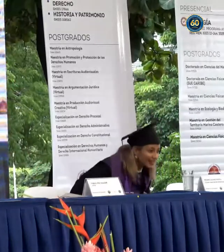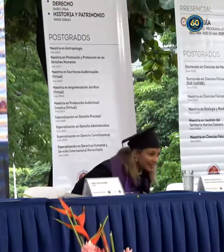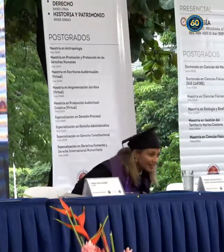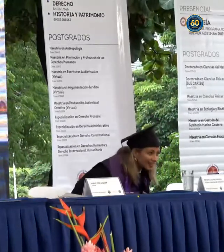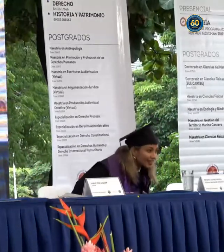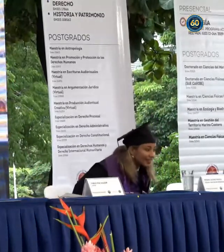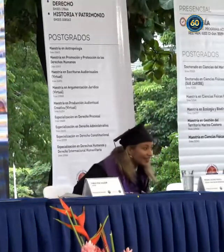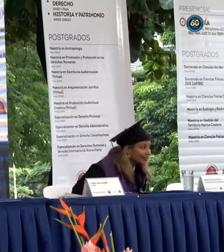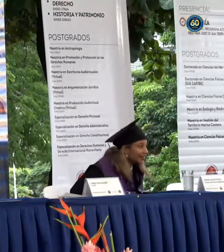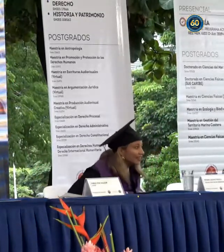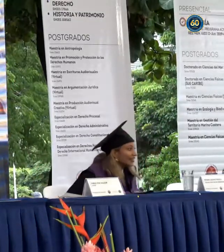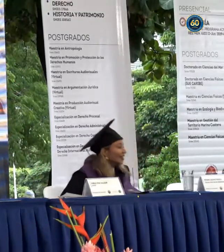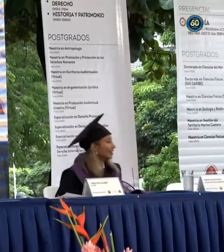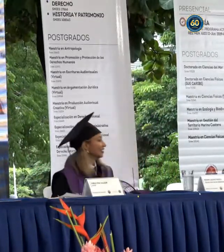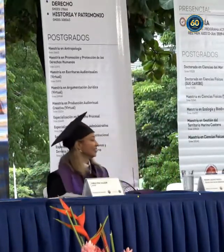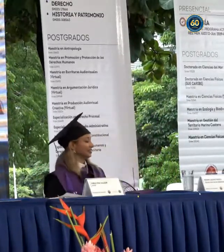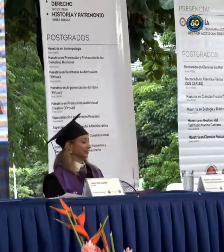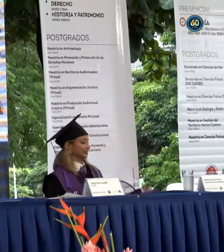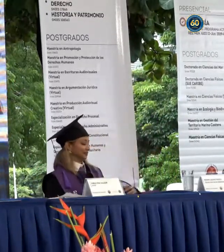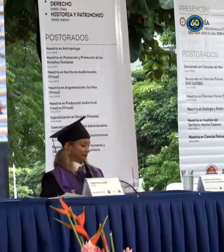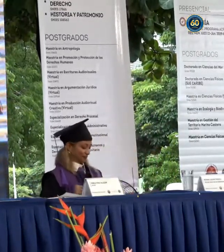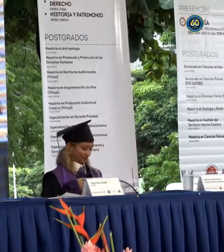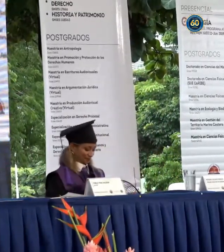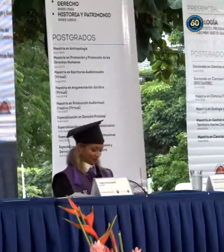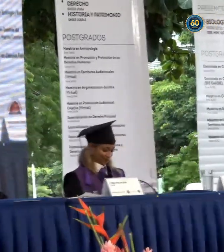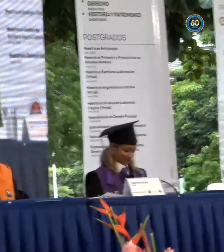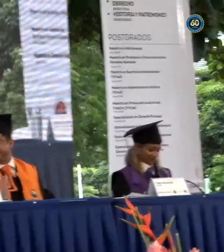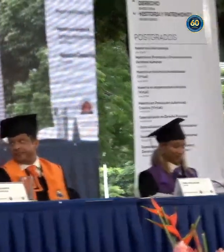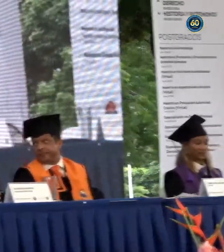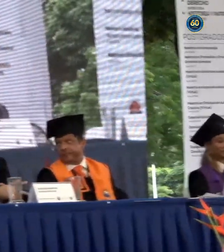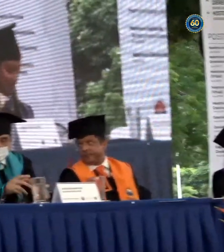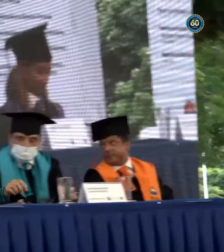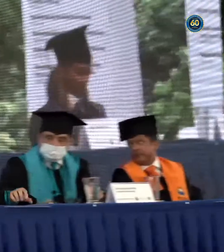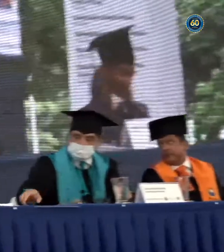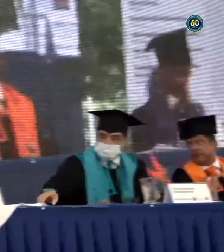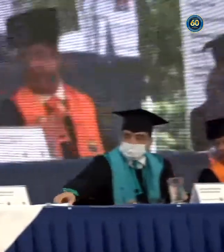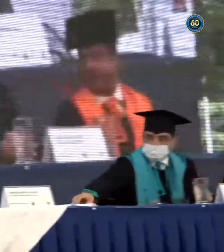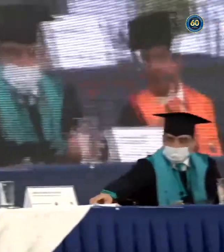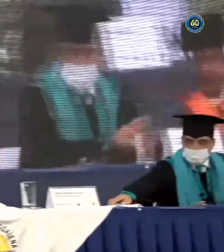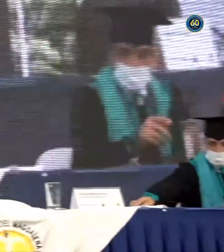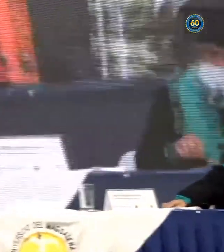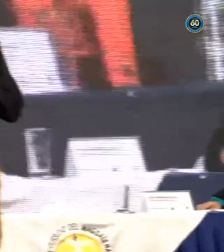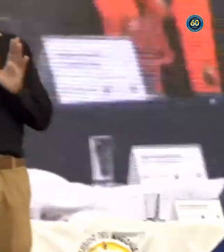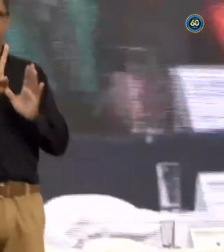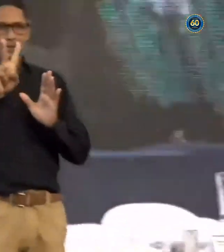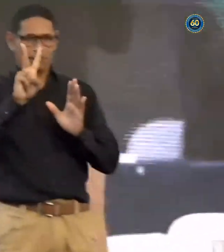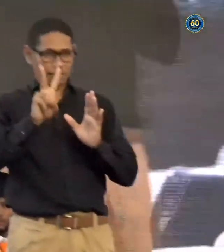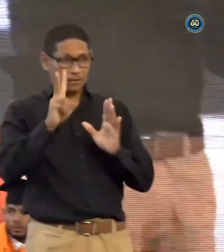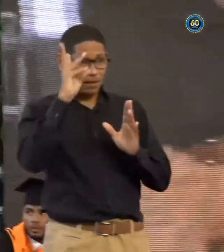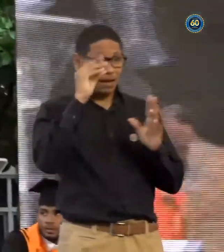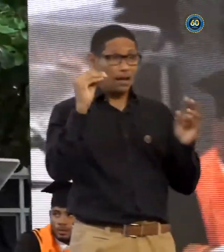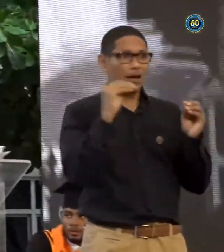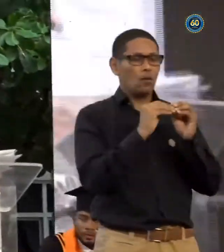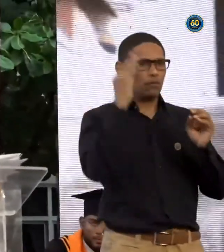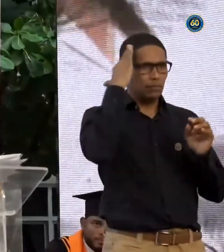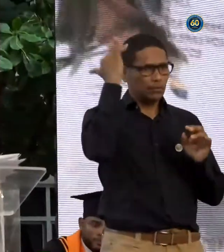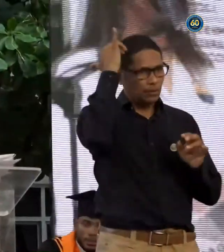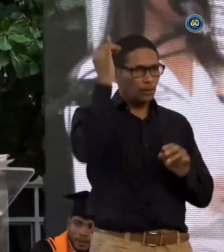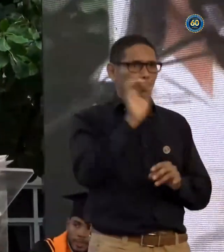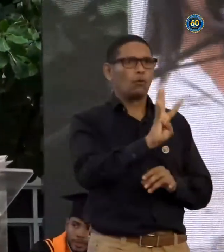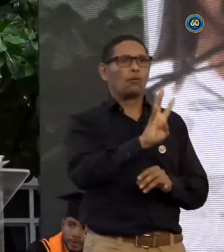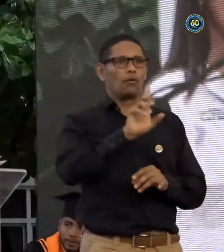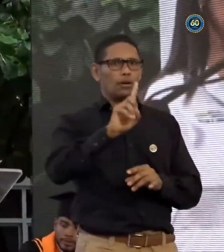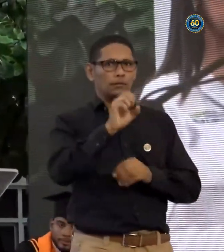acta individual de grado de reconocimiento según el artículo 72 del acuerdo académico número 41